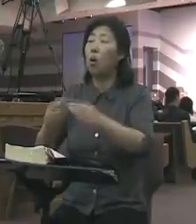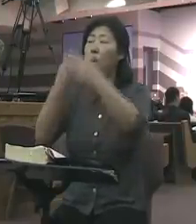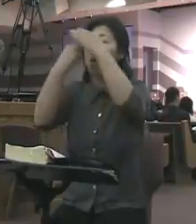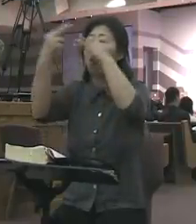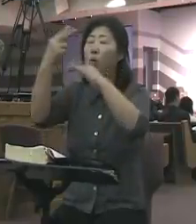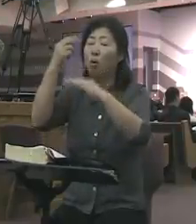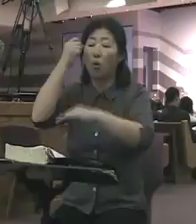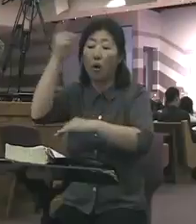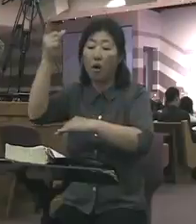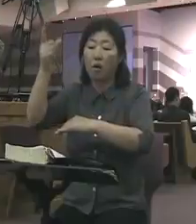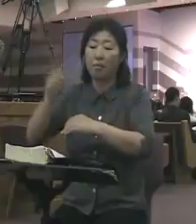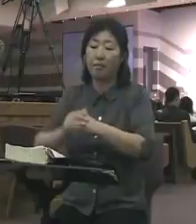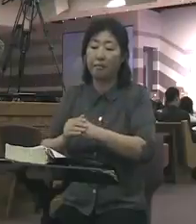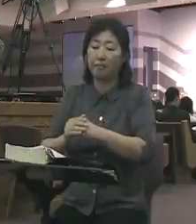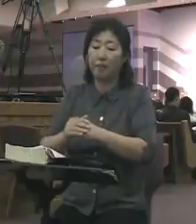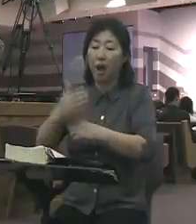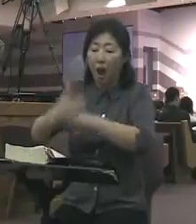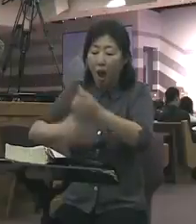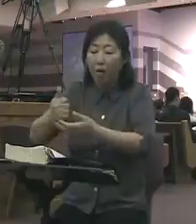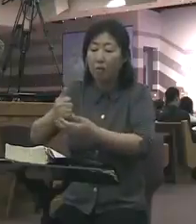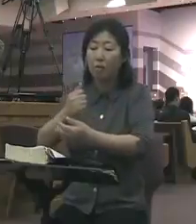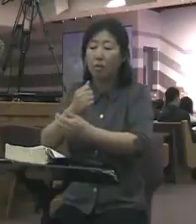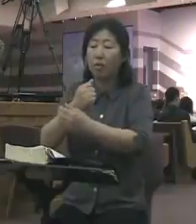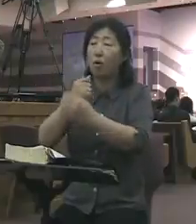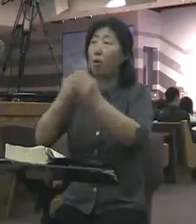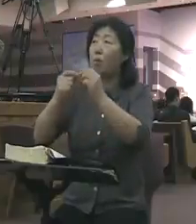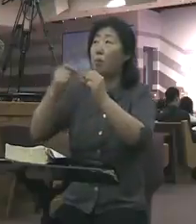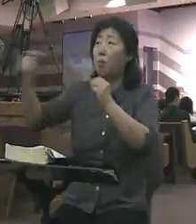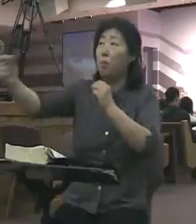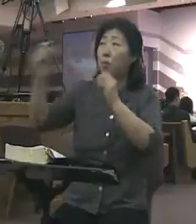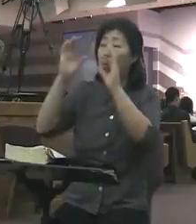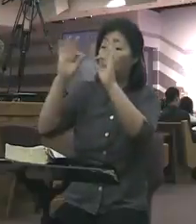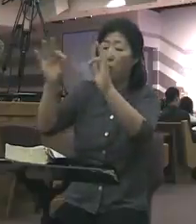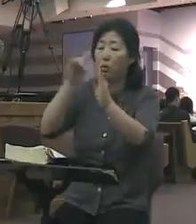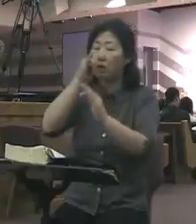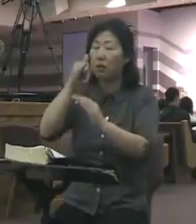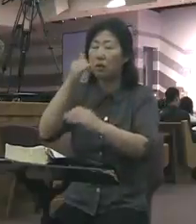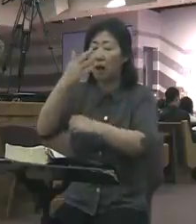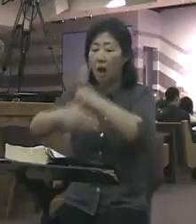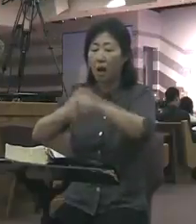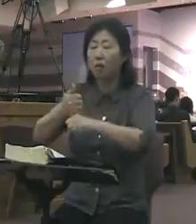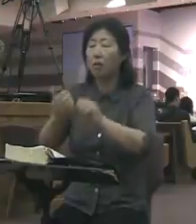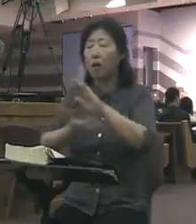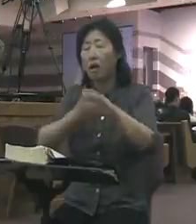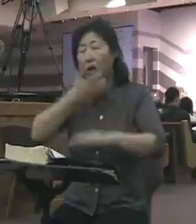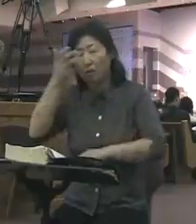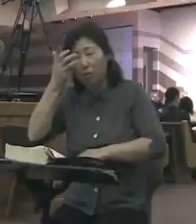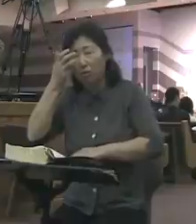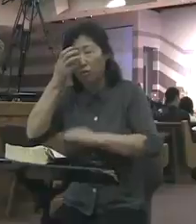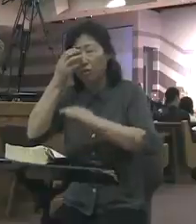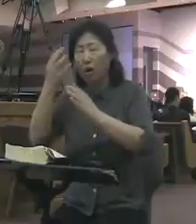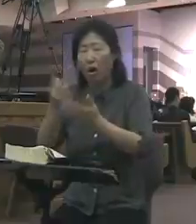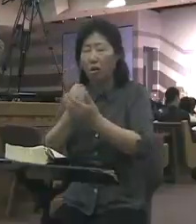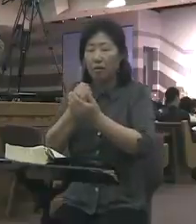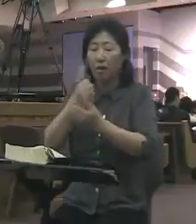깨닫고 하나님이 주시는 널리 볼 수 있는 킹덤 비전을 갖고 하나님의 가슴을